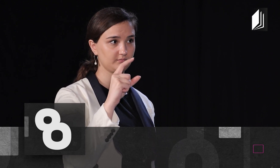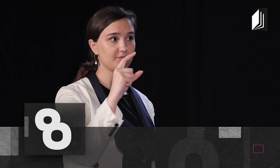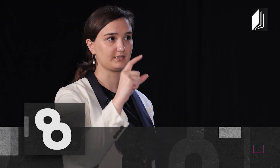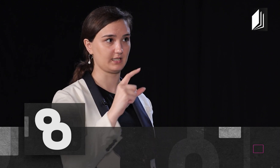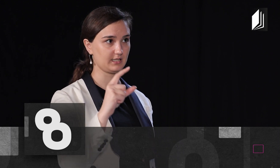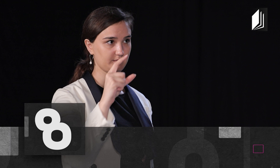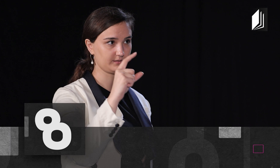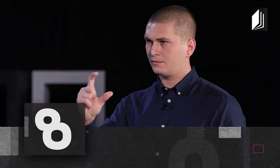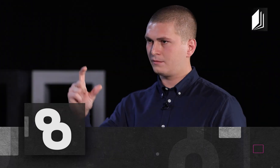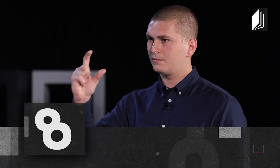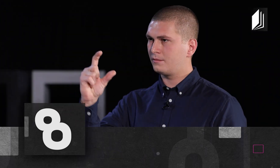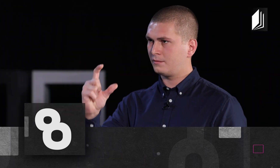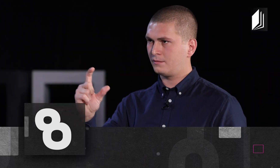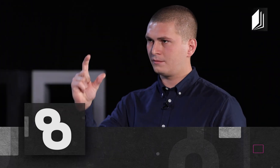და ვატრიალებთ.